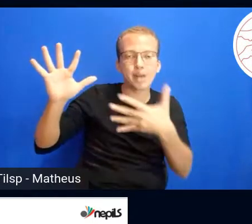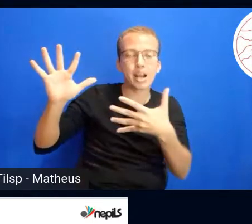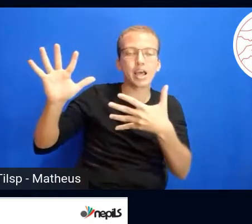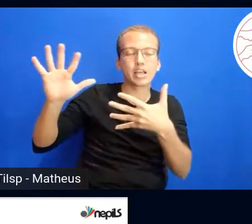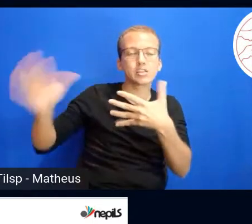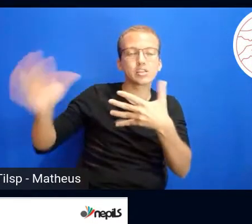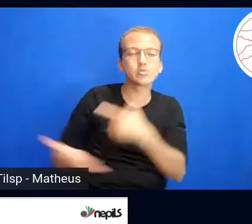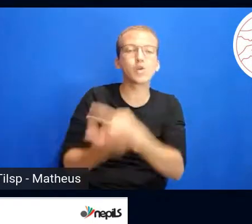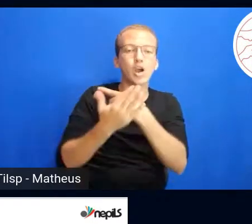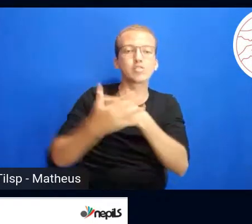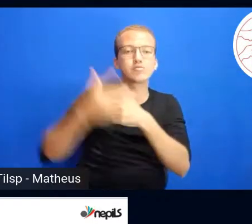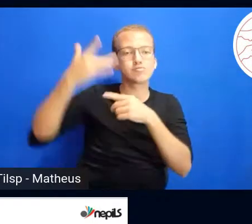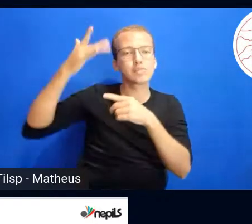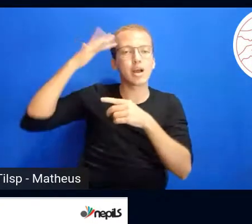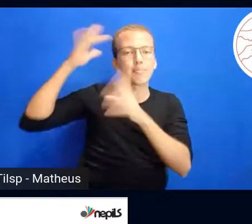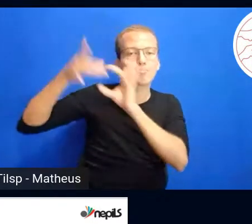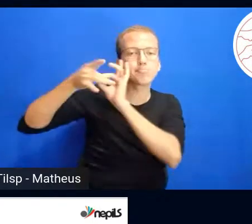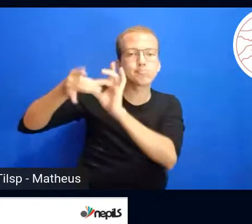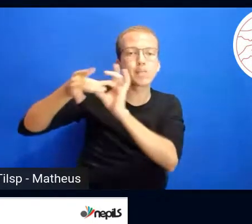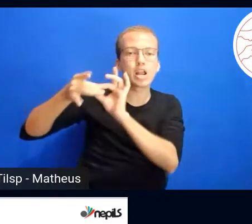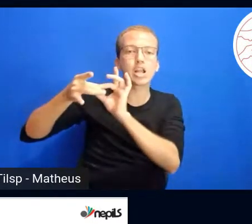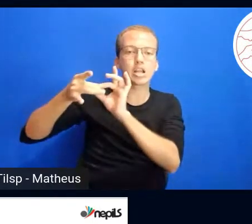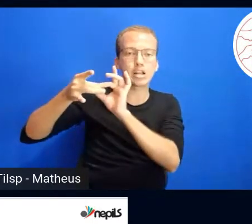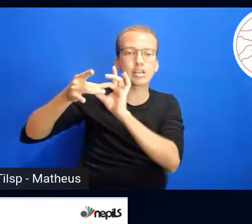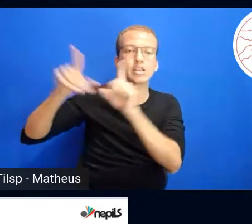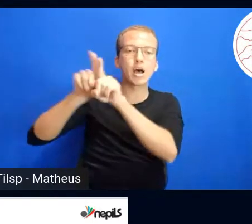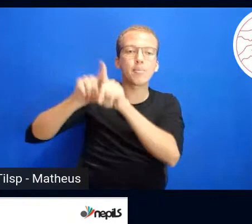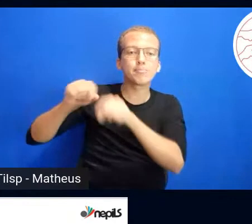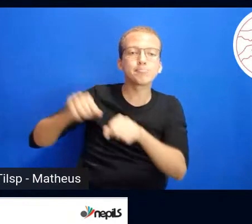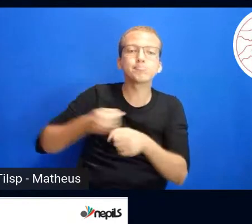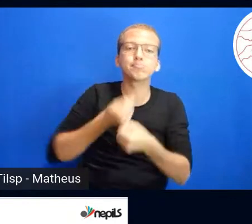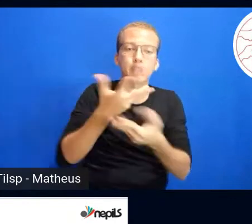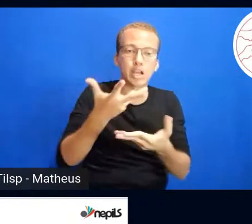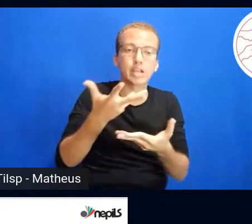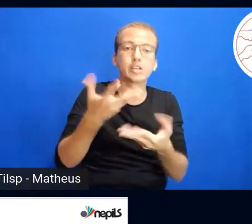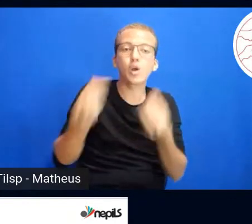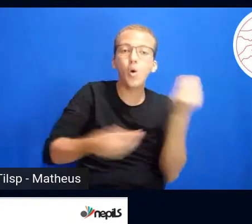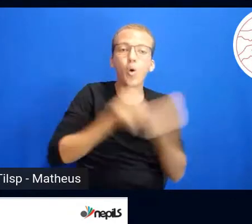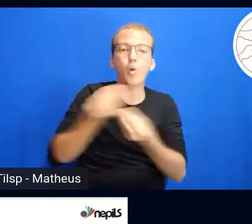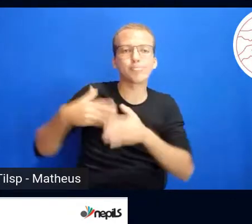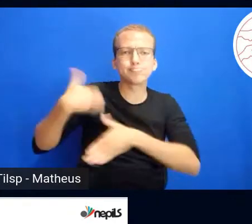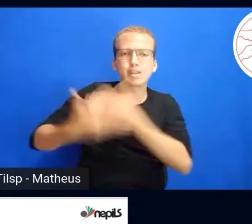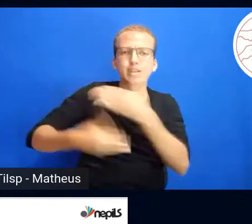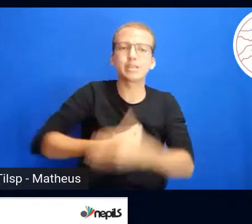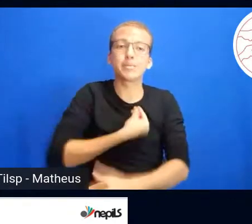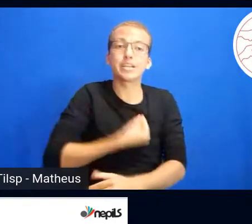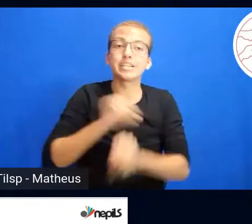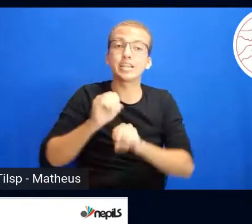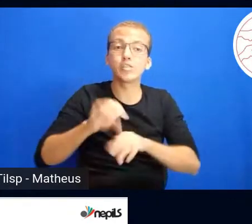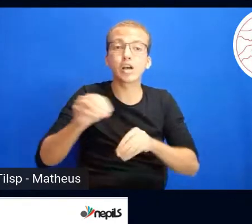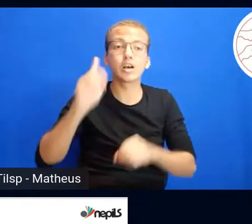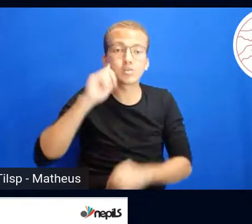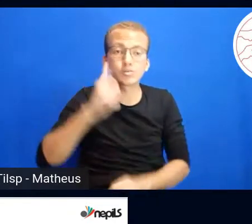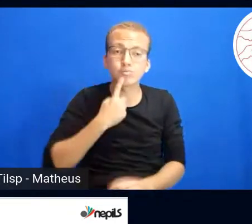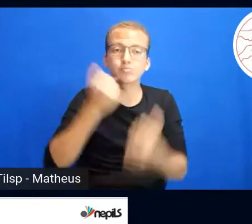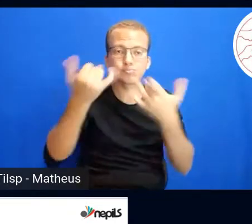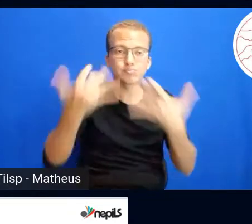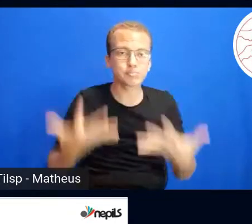desafios de aprendizagem na educação de surdos atualmente. O próximo slide, por favor.